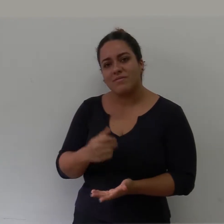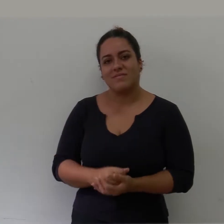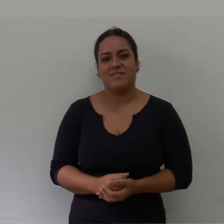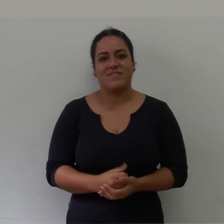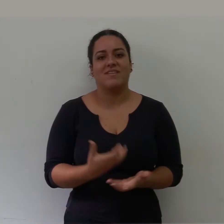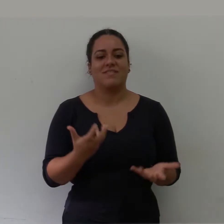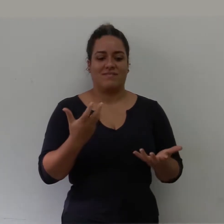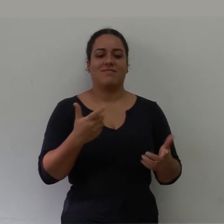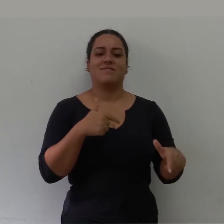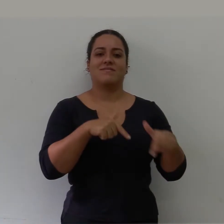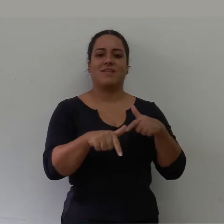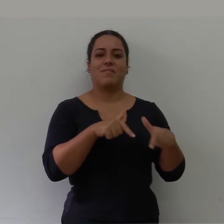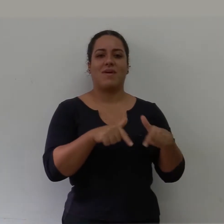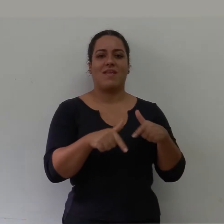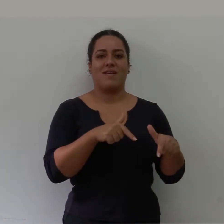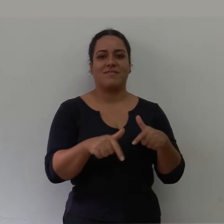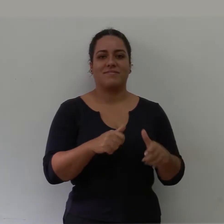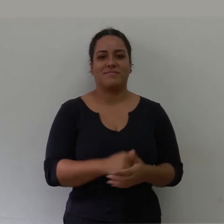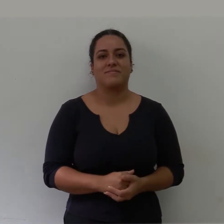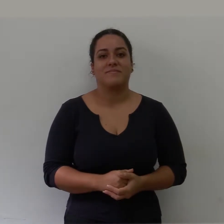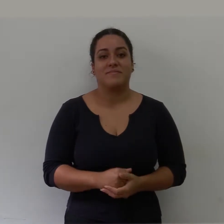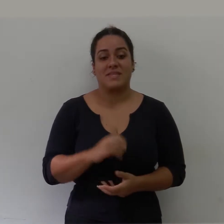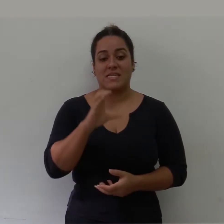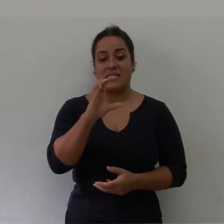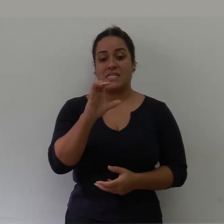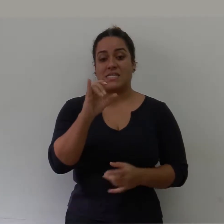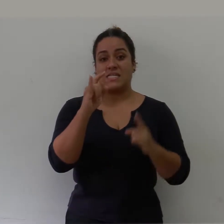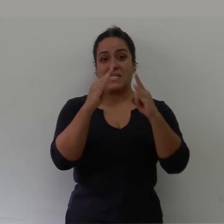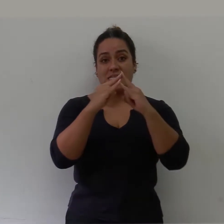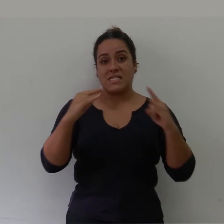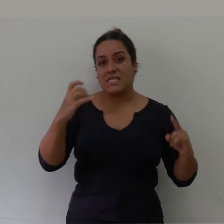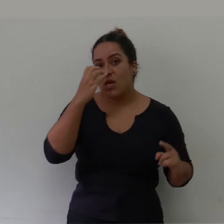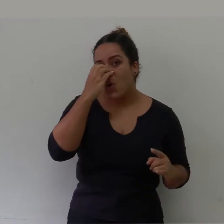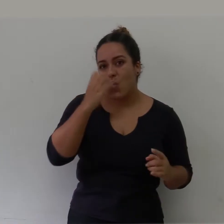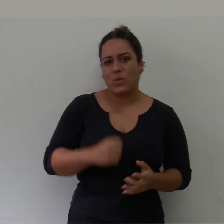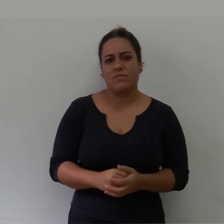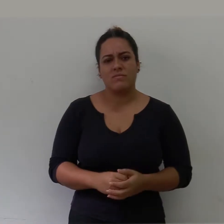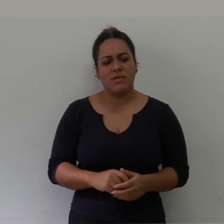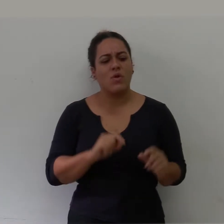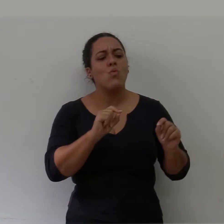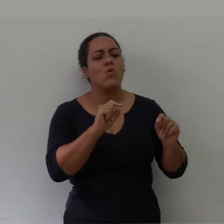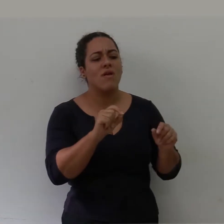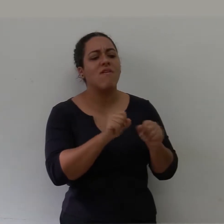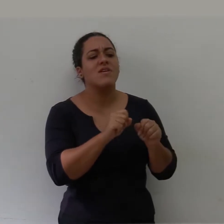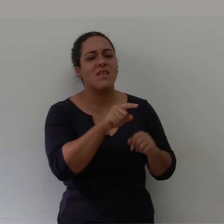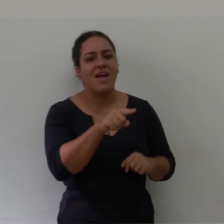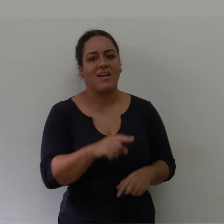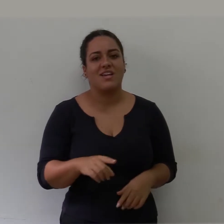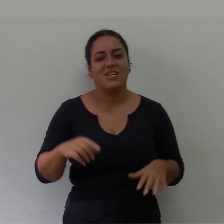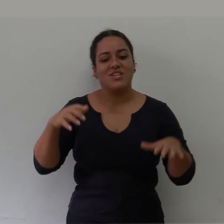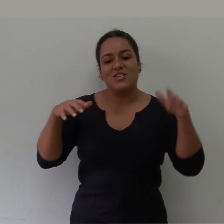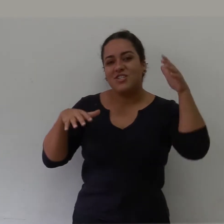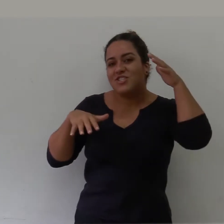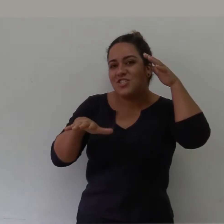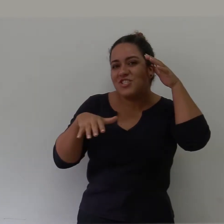Quero trabalhar, circo, O que tu quer fazer no circo? Já pensou nisso? DJ.